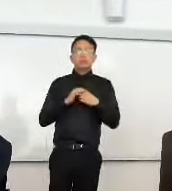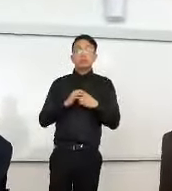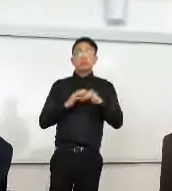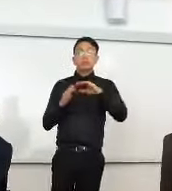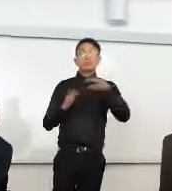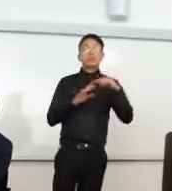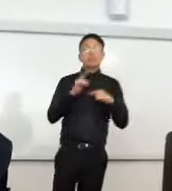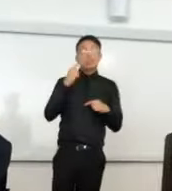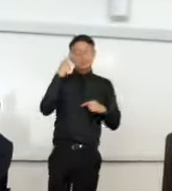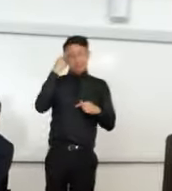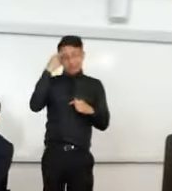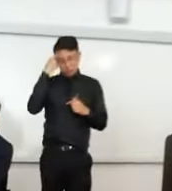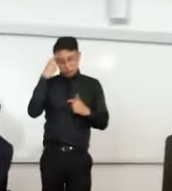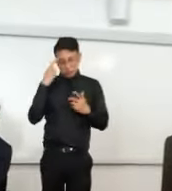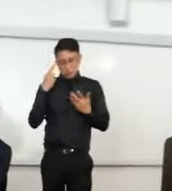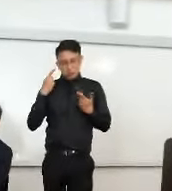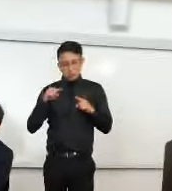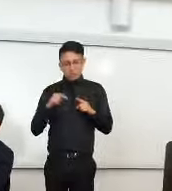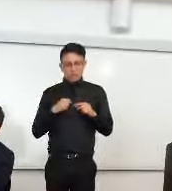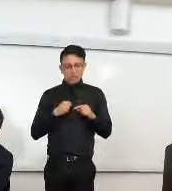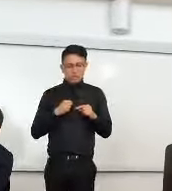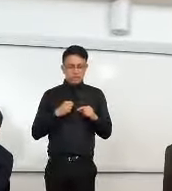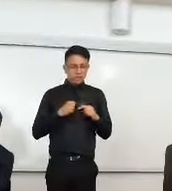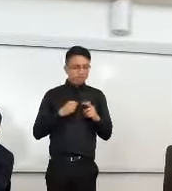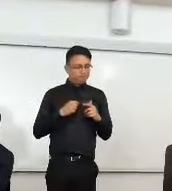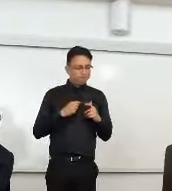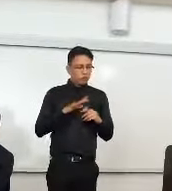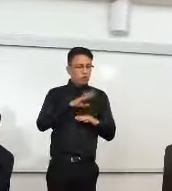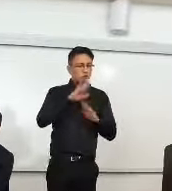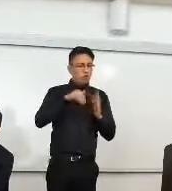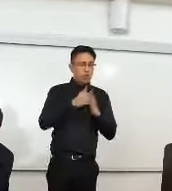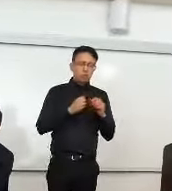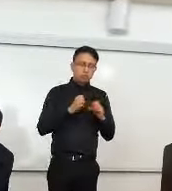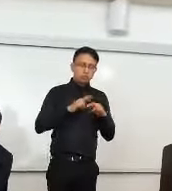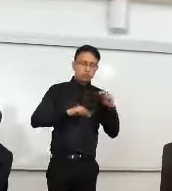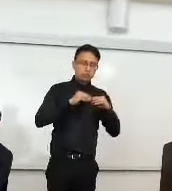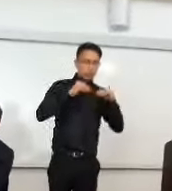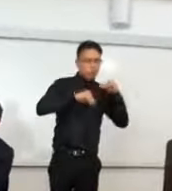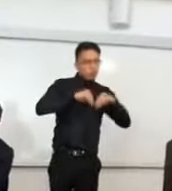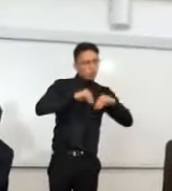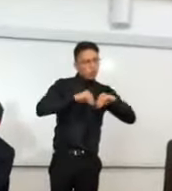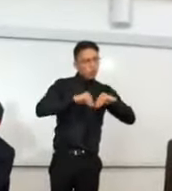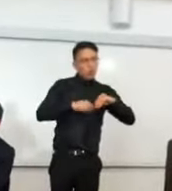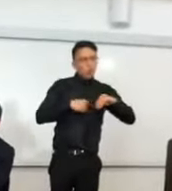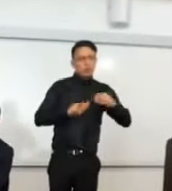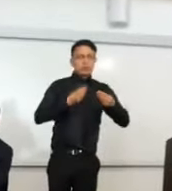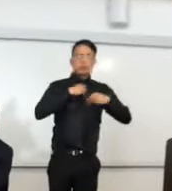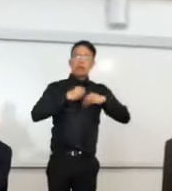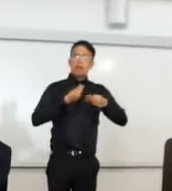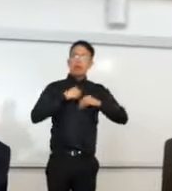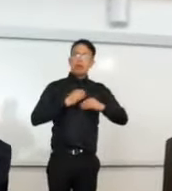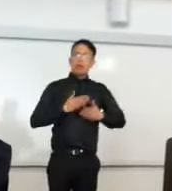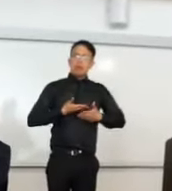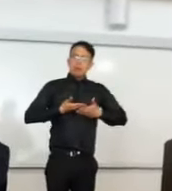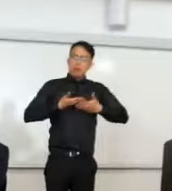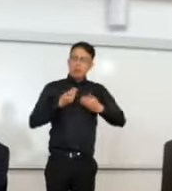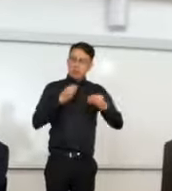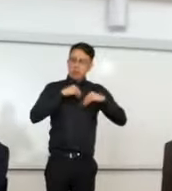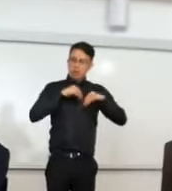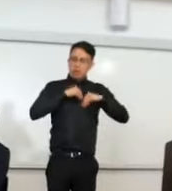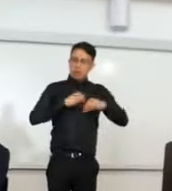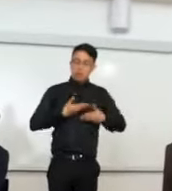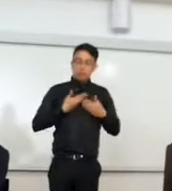básicamente toda la construcción fue bastante enriquecedora, digamos. Más, lo vería solo como el reto de tiempo, y lo demás sí,